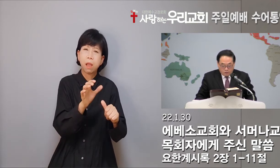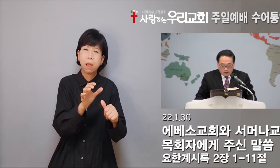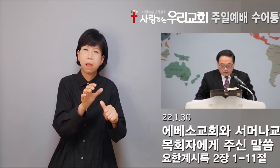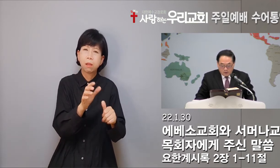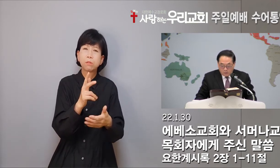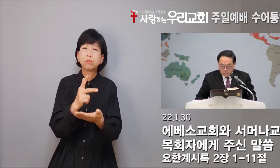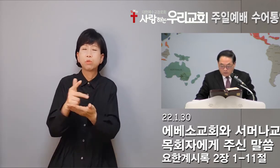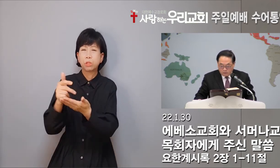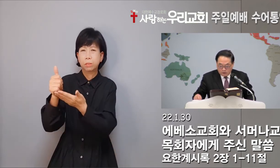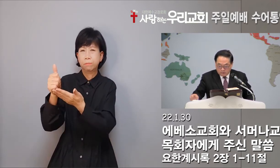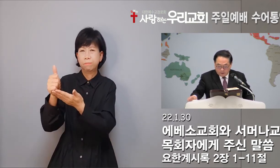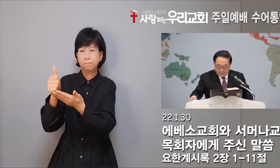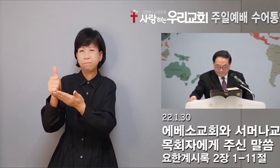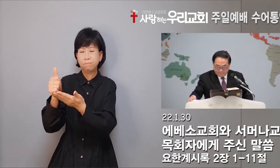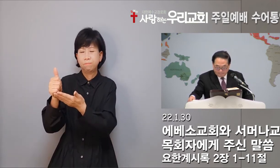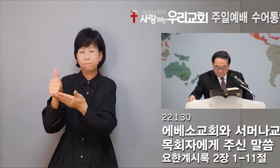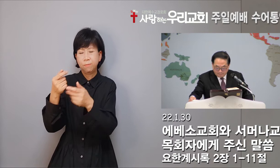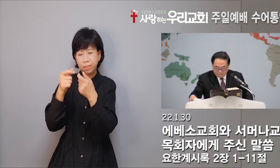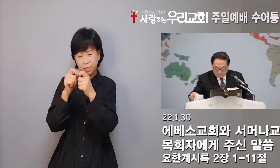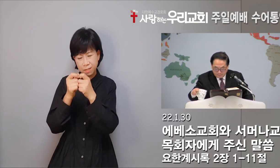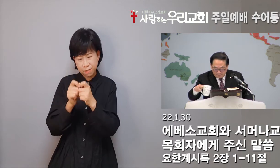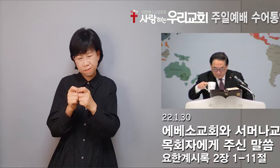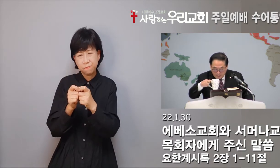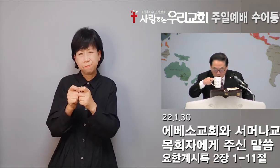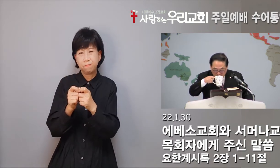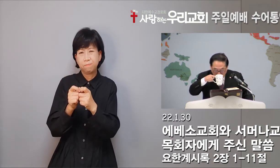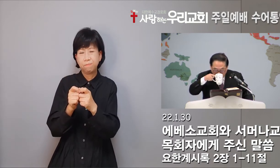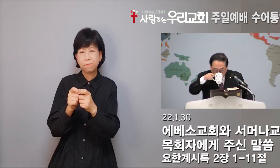용의 주도하심을 보여주고 있습니다.